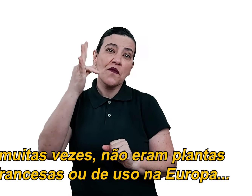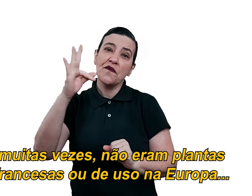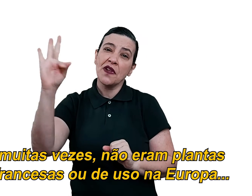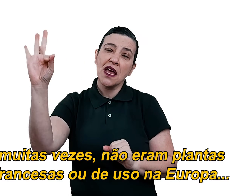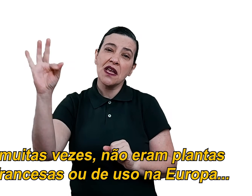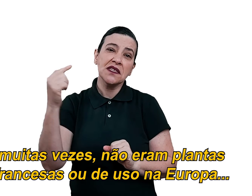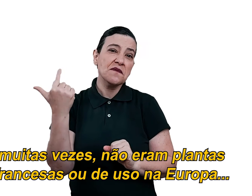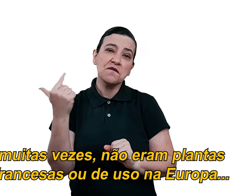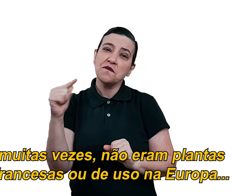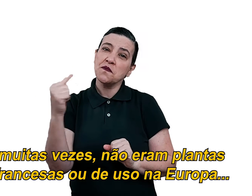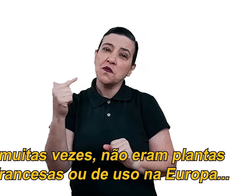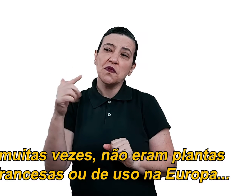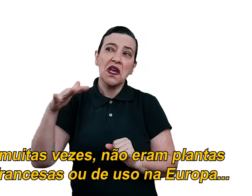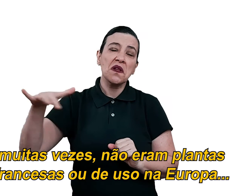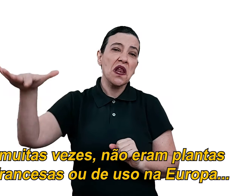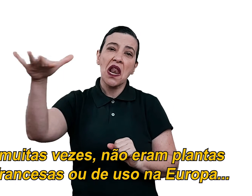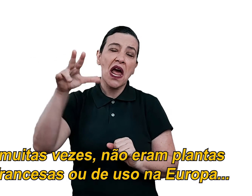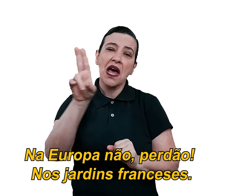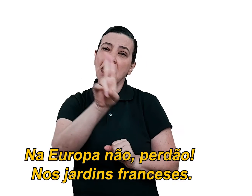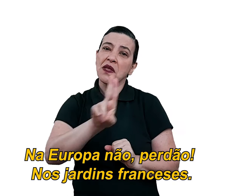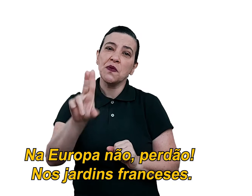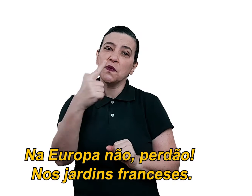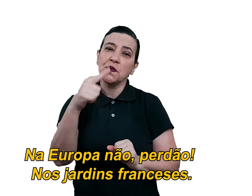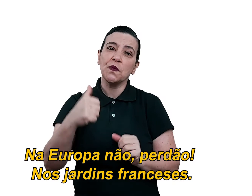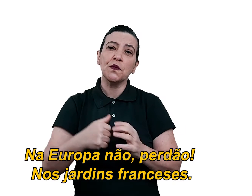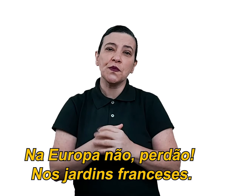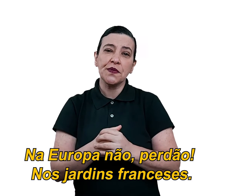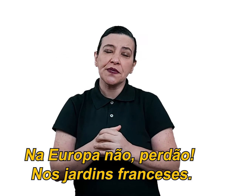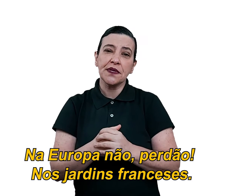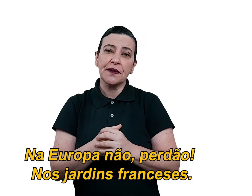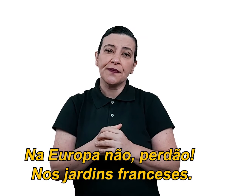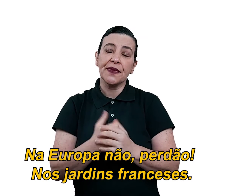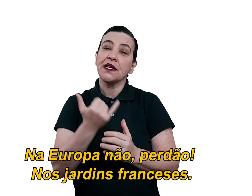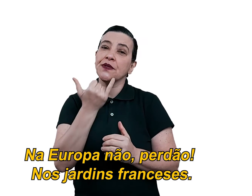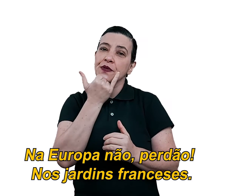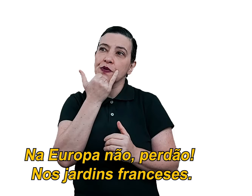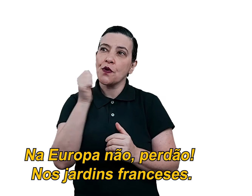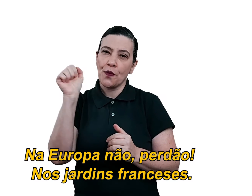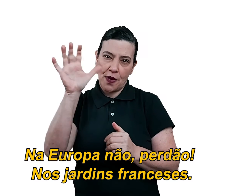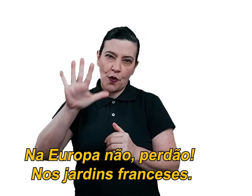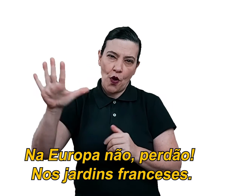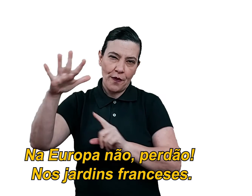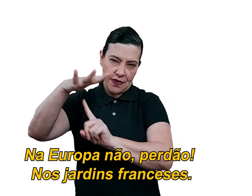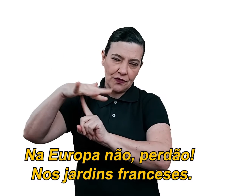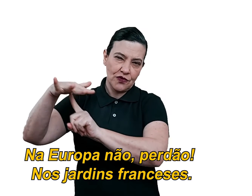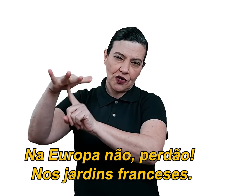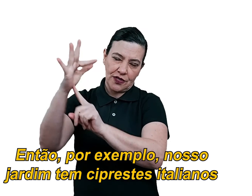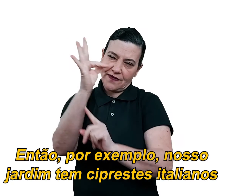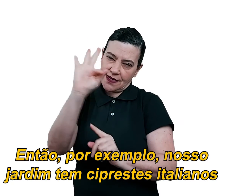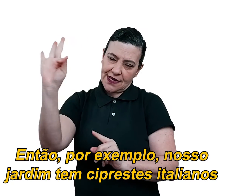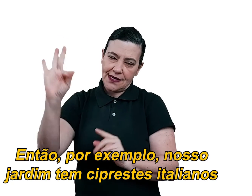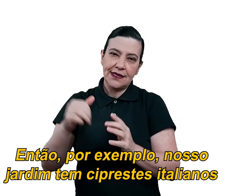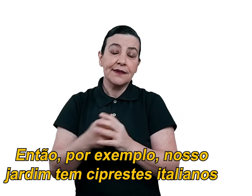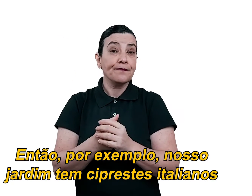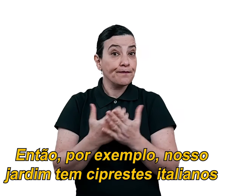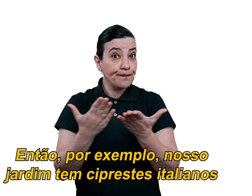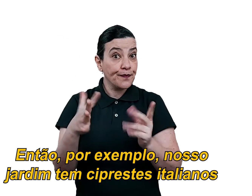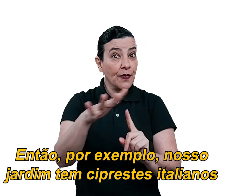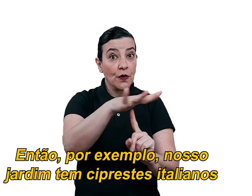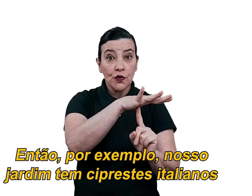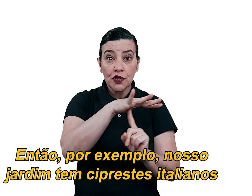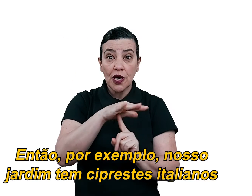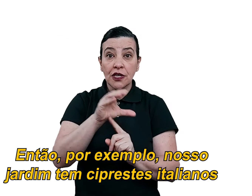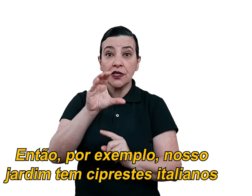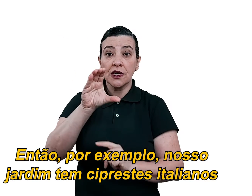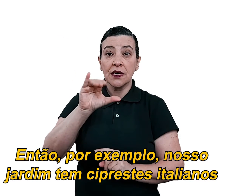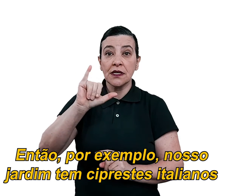francesas, não é? ou de uso na Europa. Não é? Na Europa, não, perdão, nos jardins franceses. Então, por exemplo, o nosso jardim